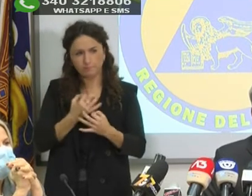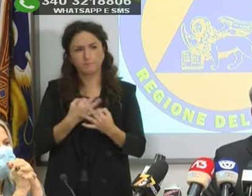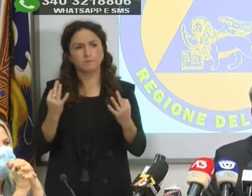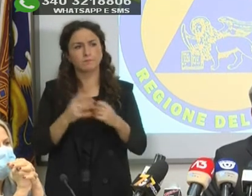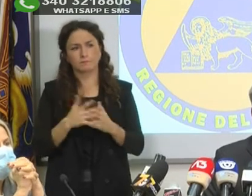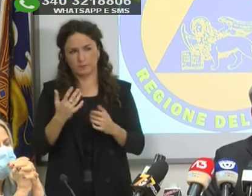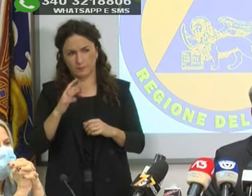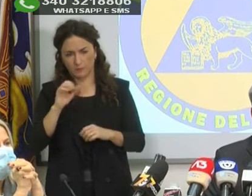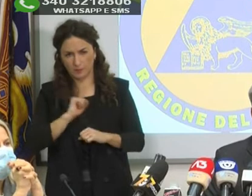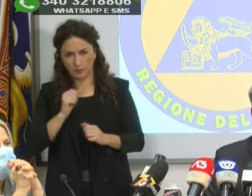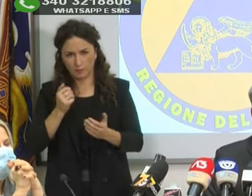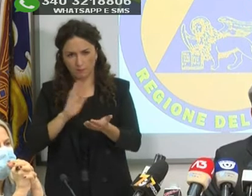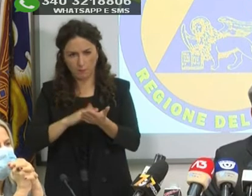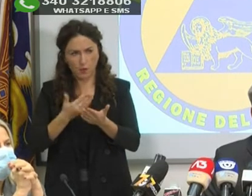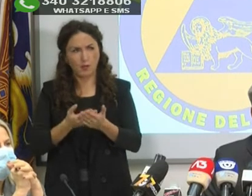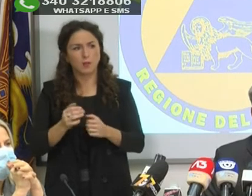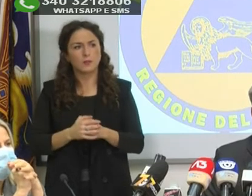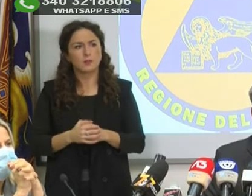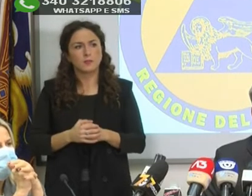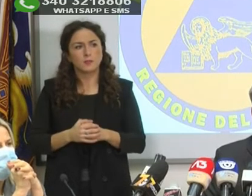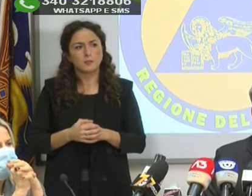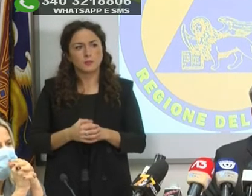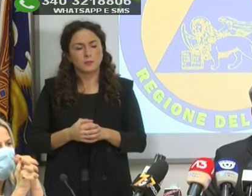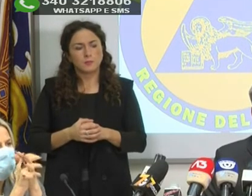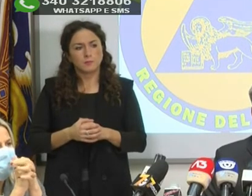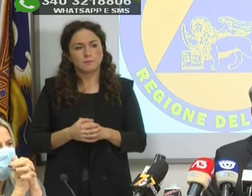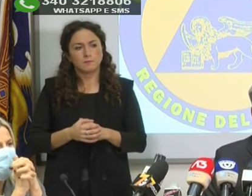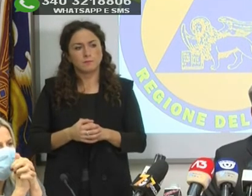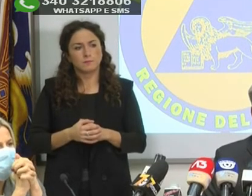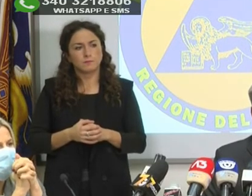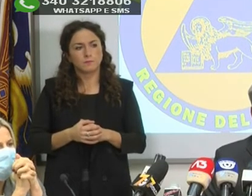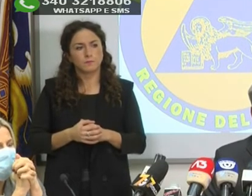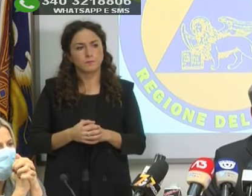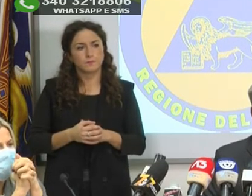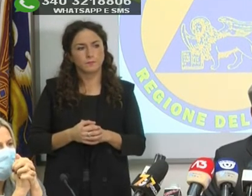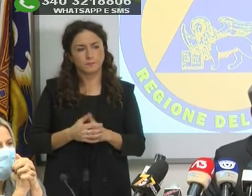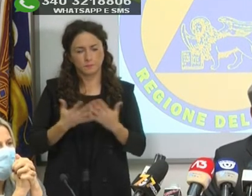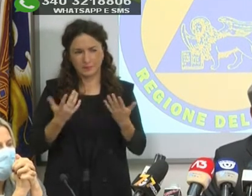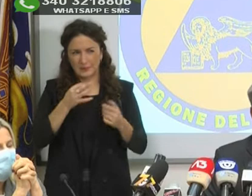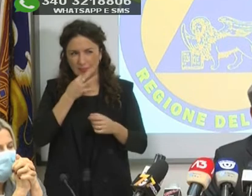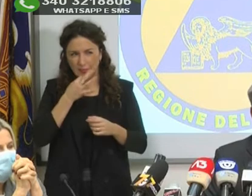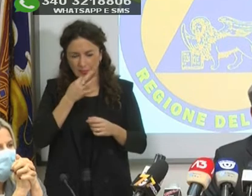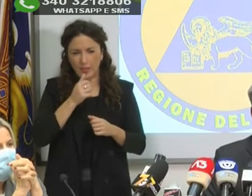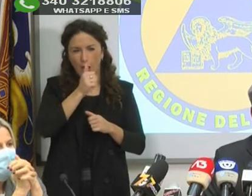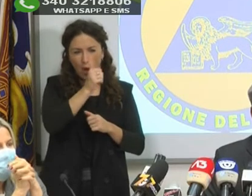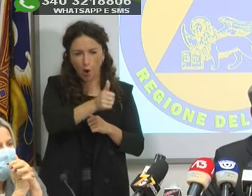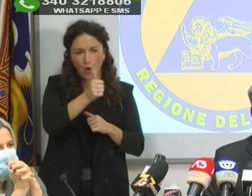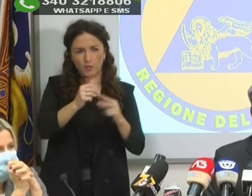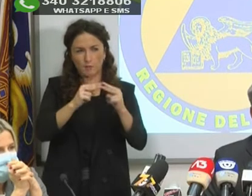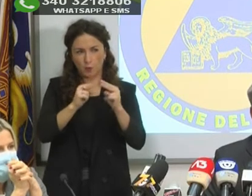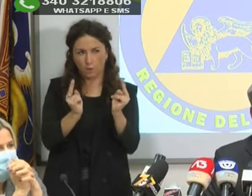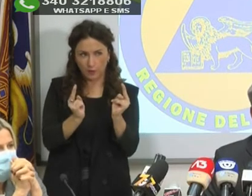pare importante, questi sono praticamente, questo è, è l'asticella di ogni provincia,